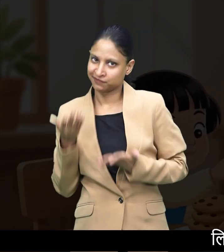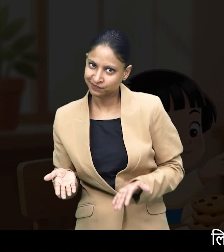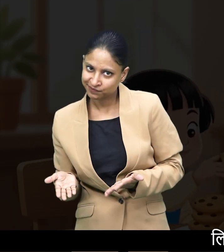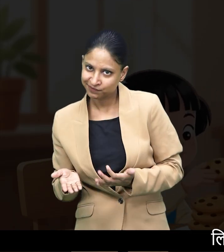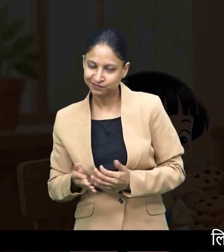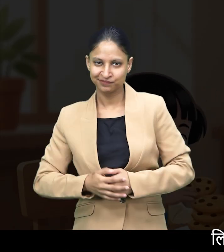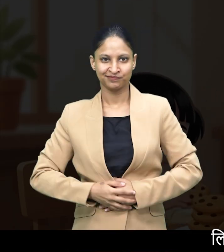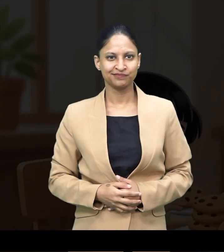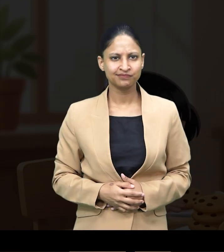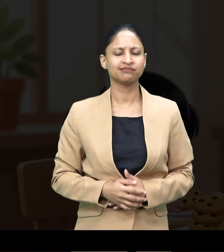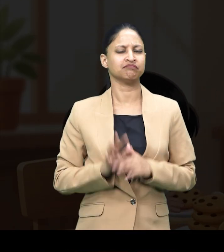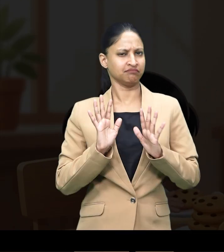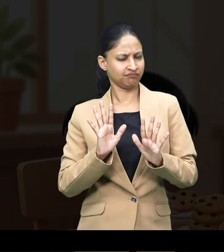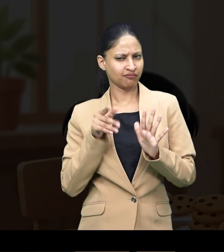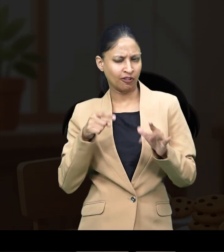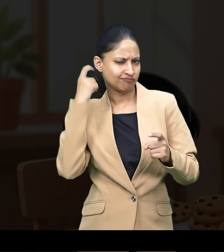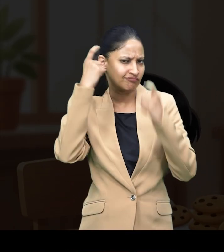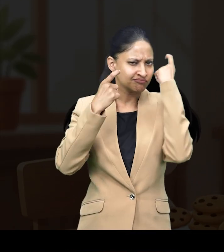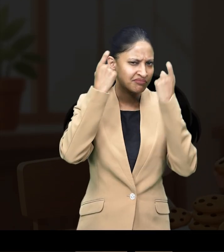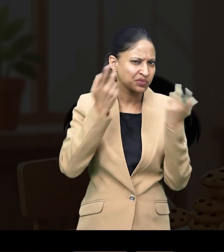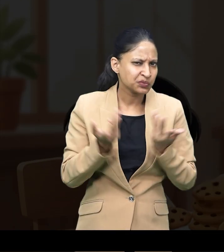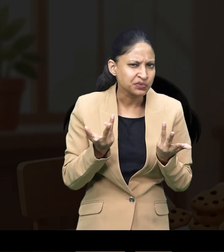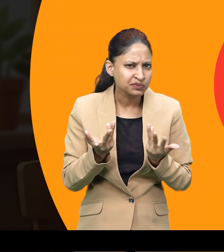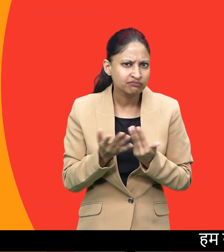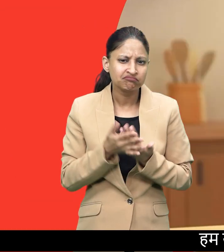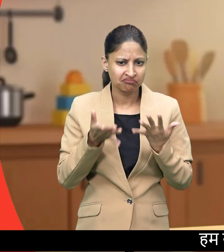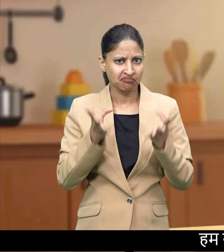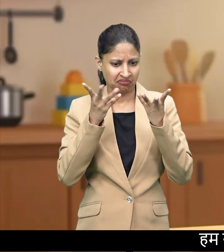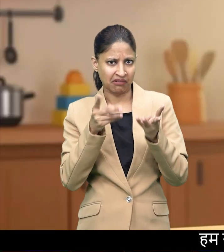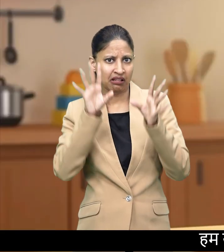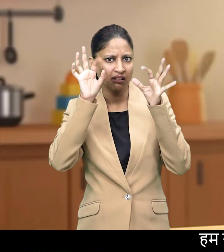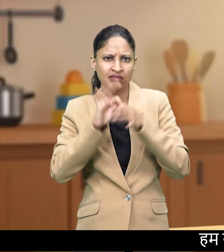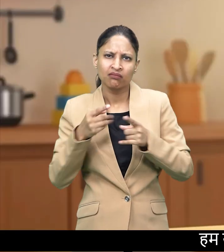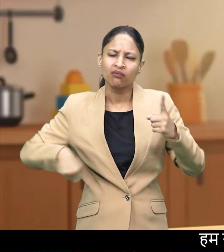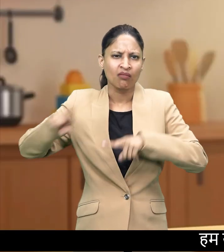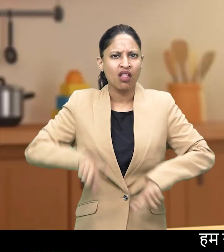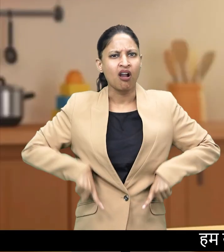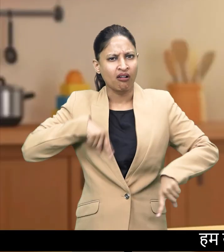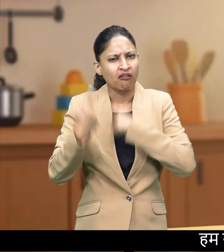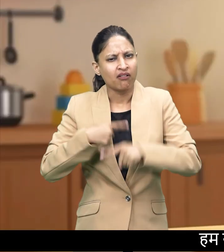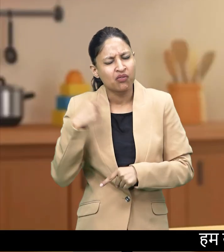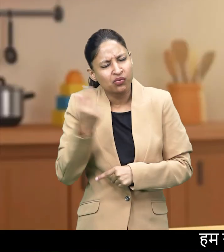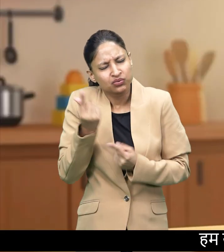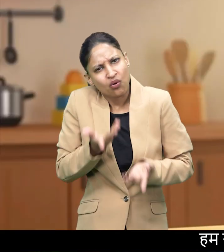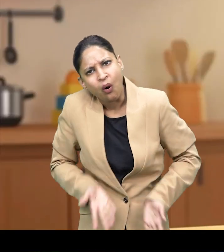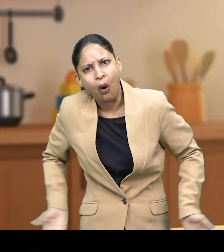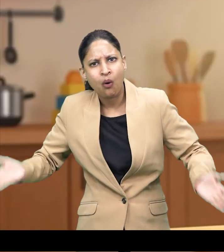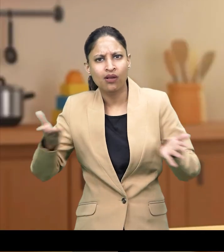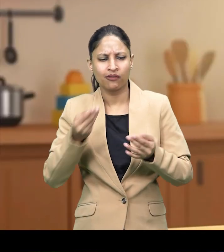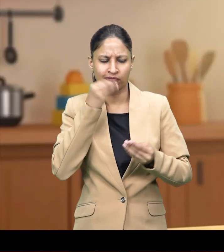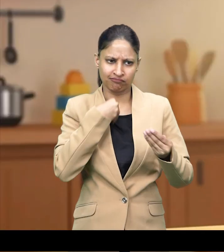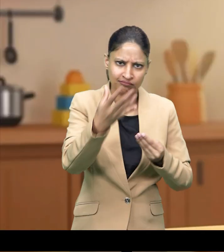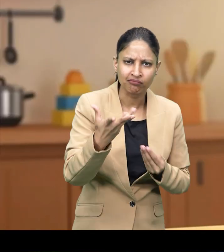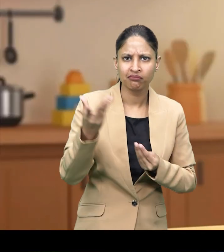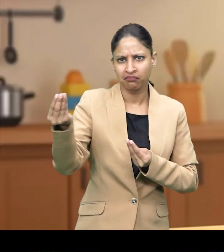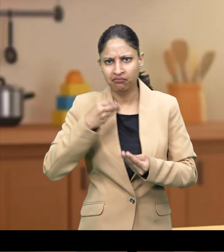हैं। और अंदाजा लगाओ क्या? हम उनका उपयोग हर दिन करते हैं। भोजन